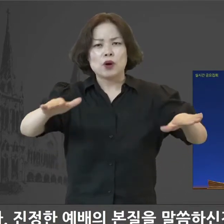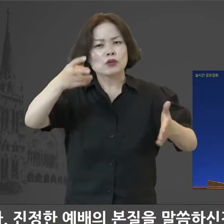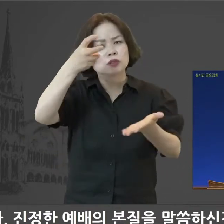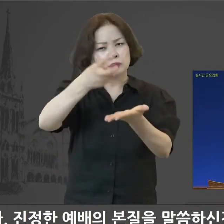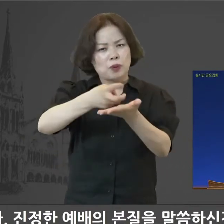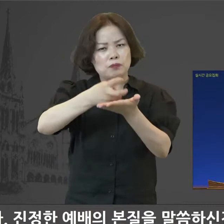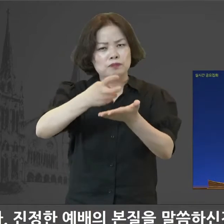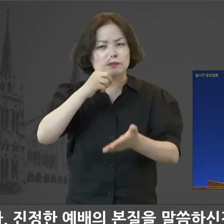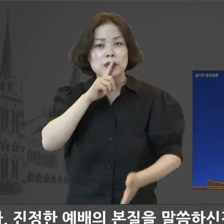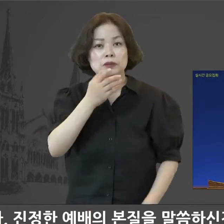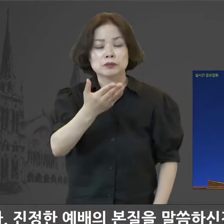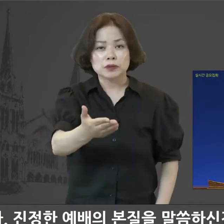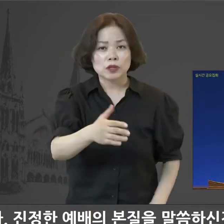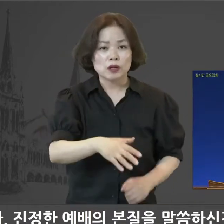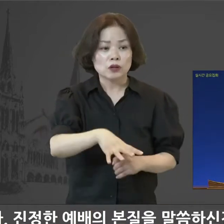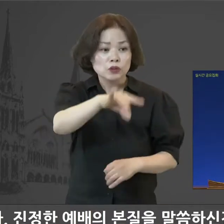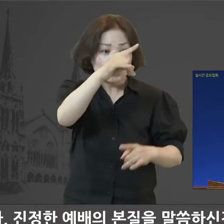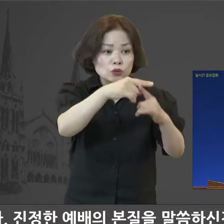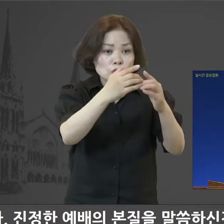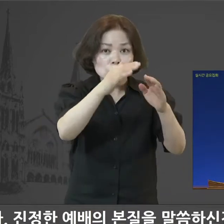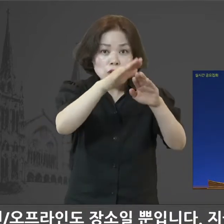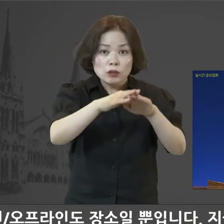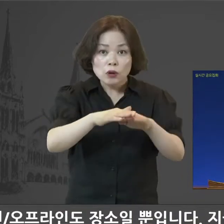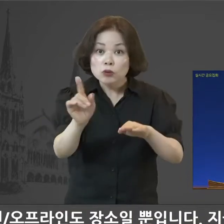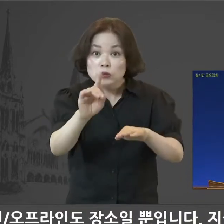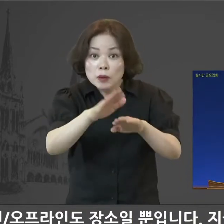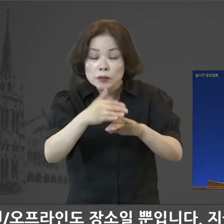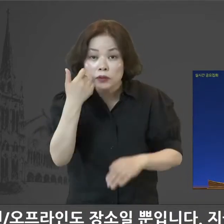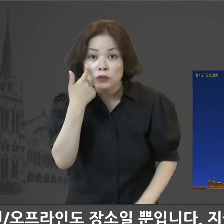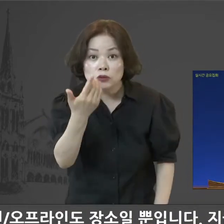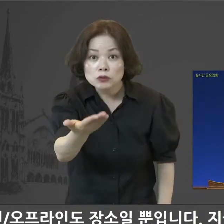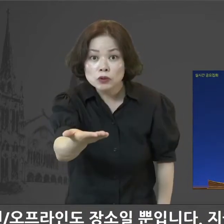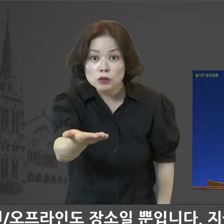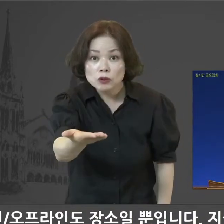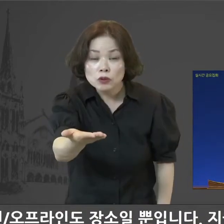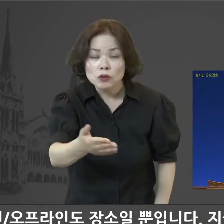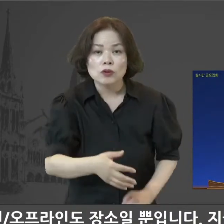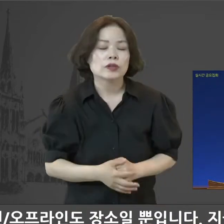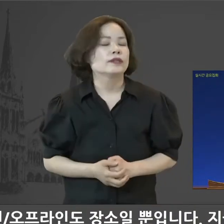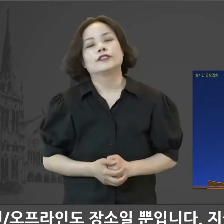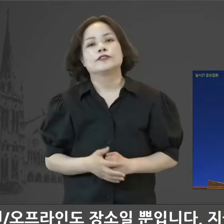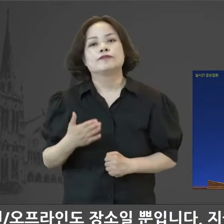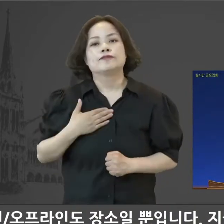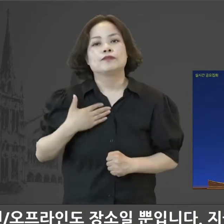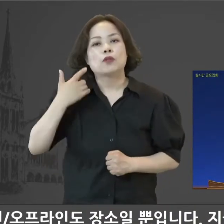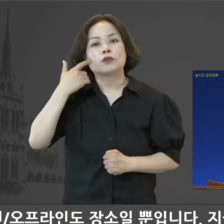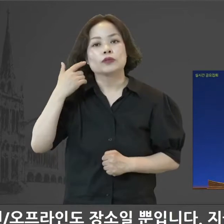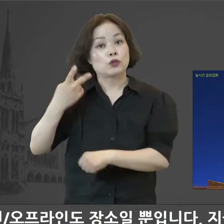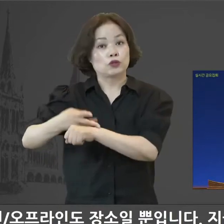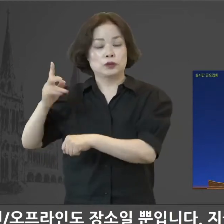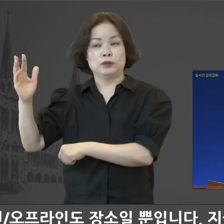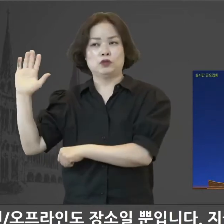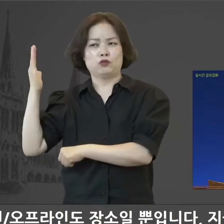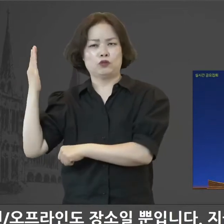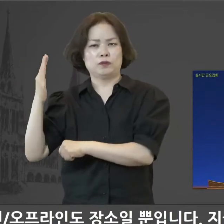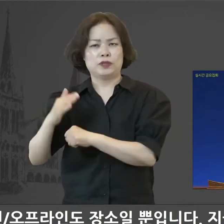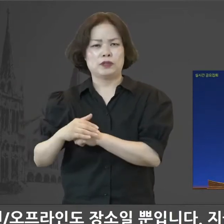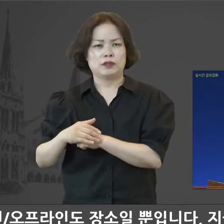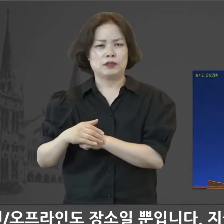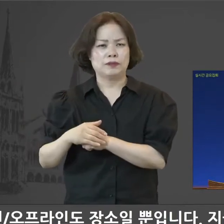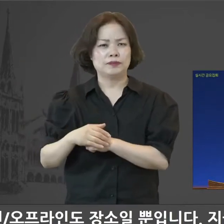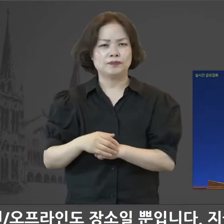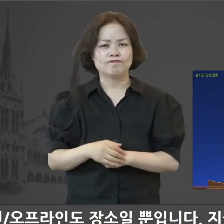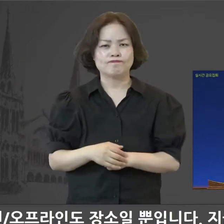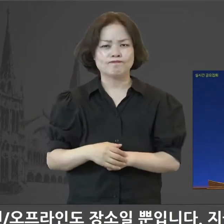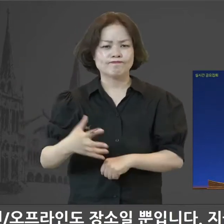여러분 생각해 보세요. 그러면 초기 교회는 어디서 예배를 드렸어요? 제가 요즘 어떤 분들이 막